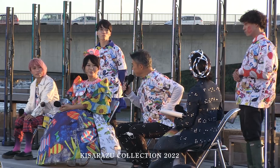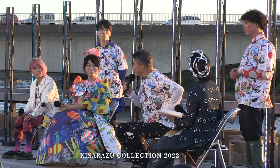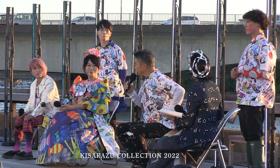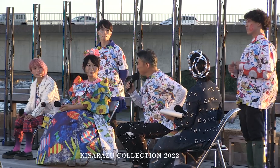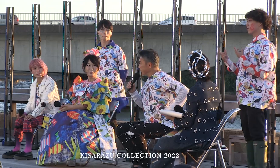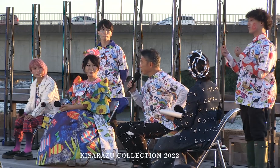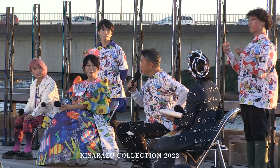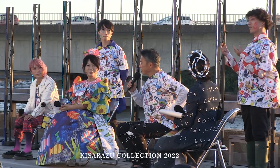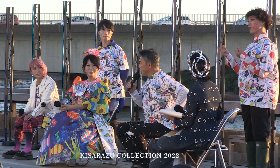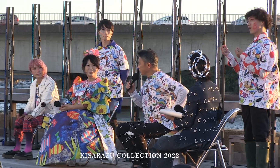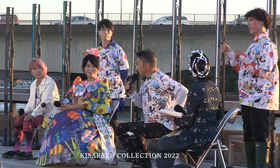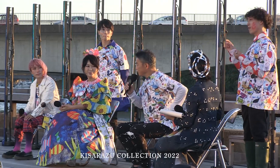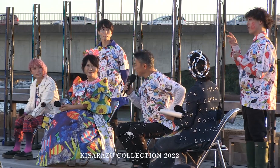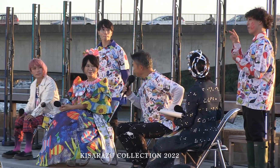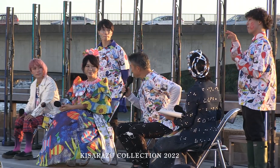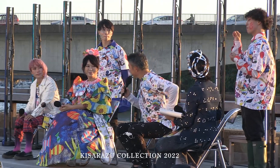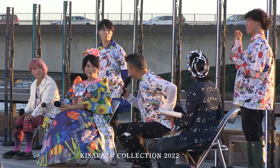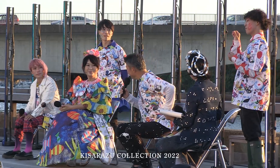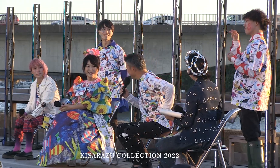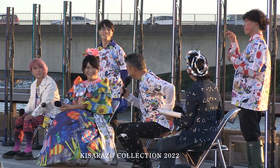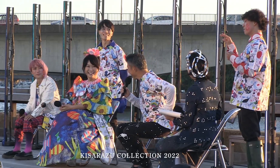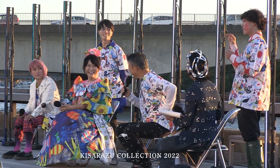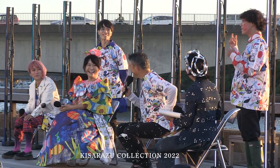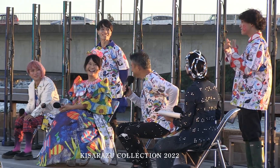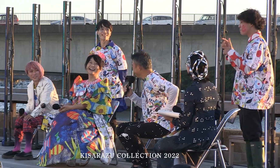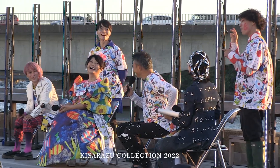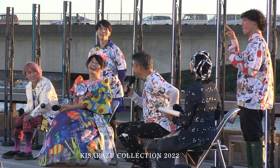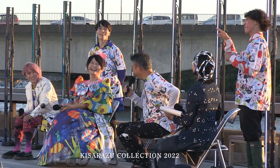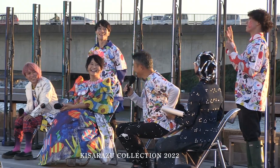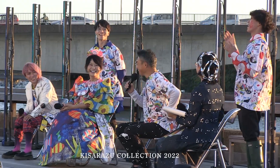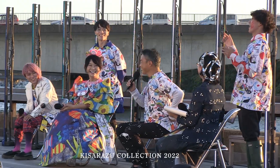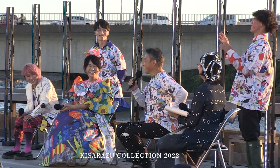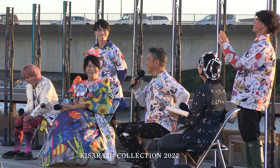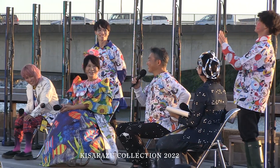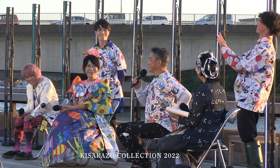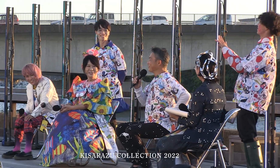やっぱりこう見慣れない姿があって、